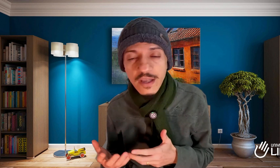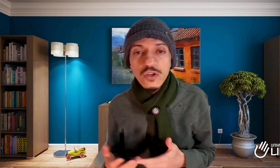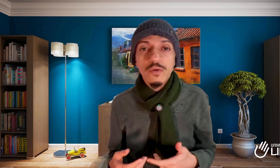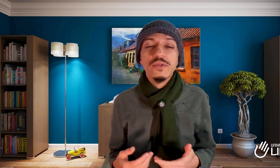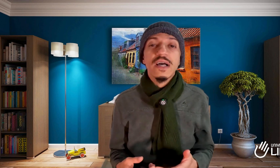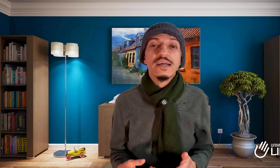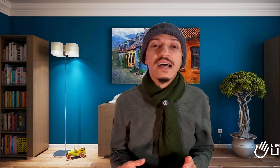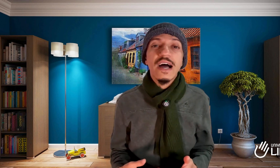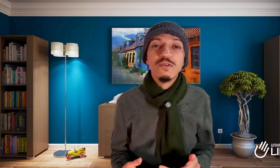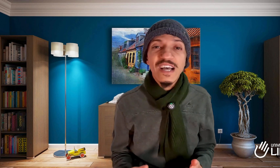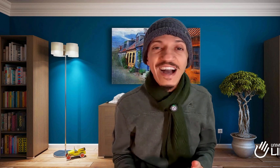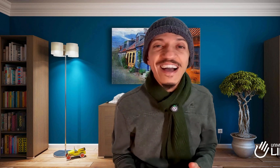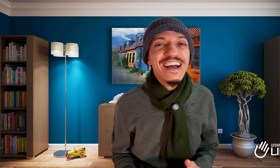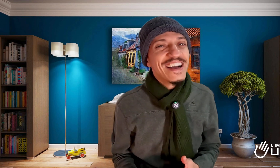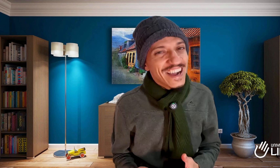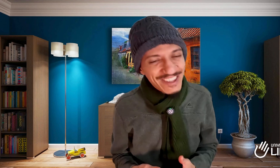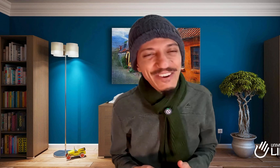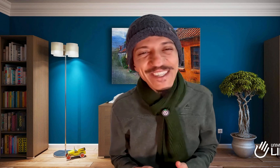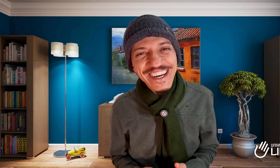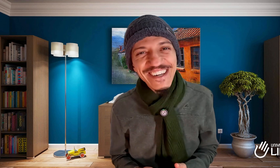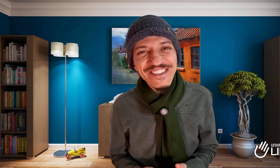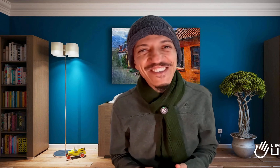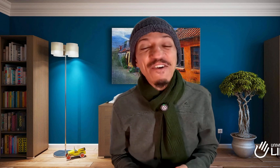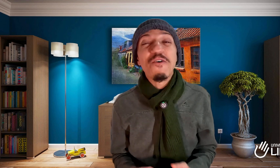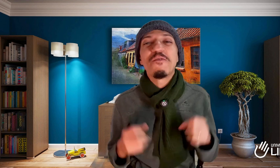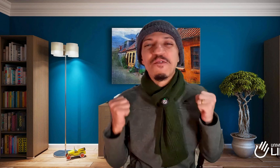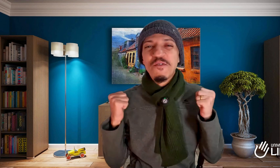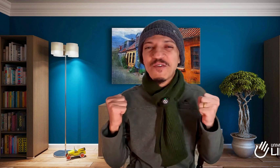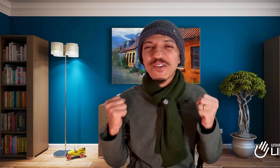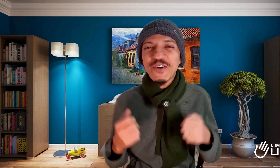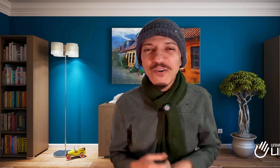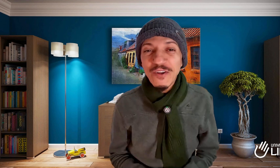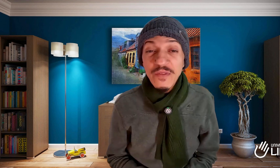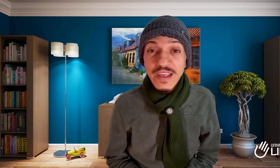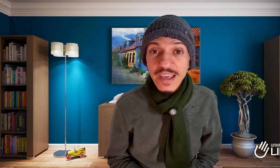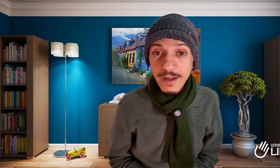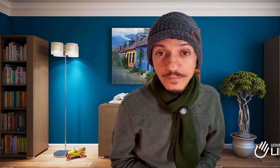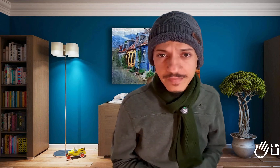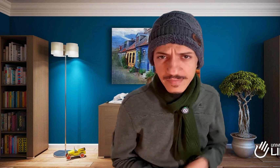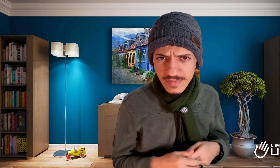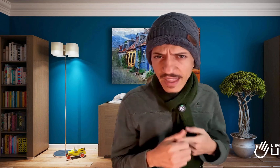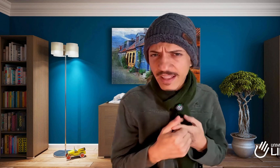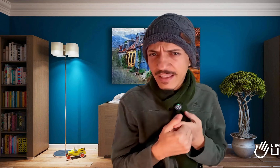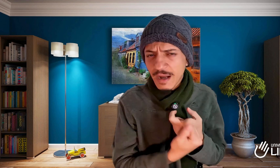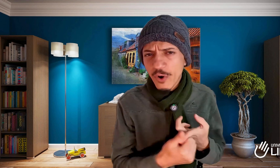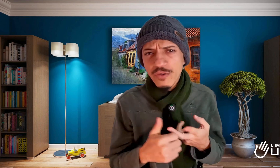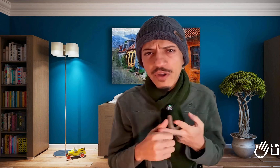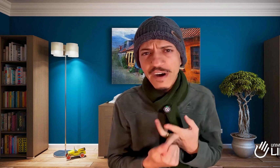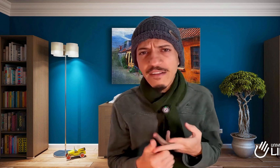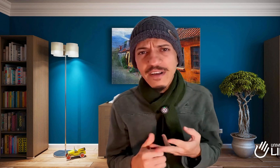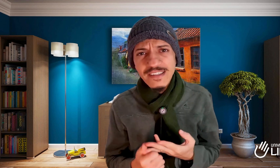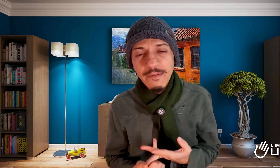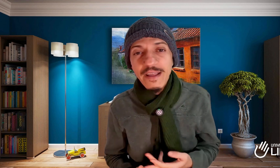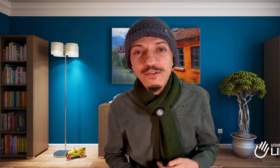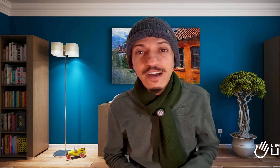somos casados há 14 anos com muito orgulho e entre namoro, noivado e casamento já vão